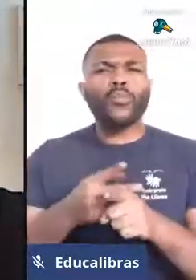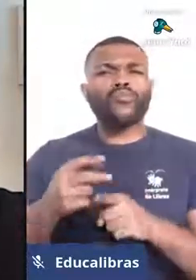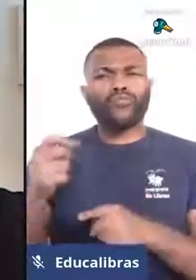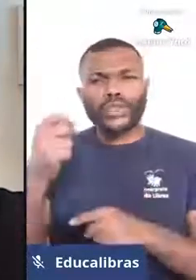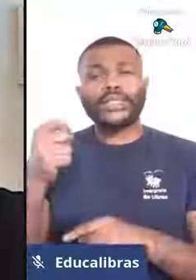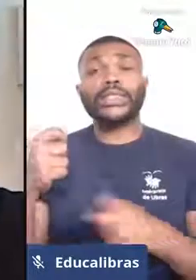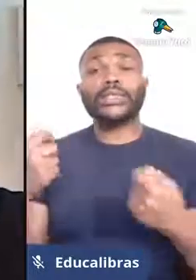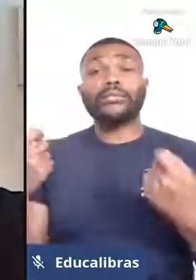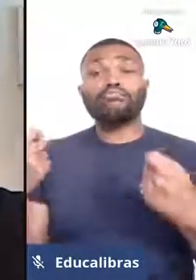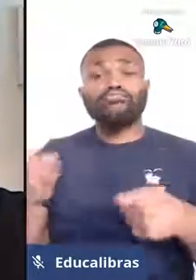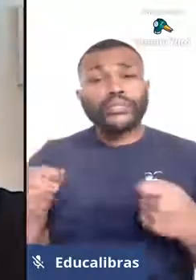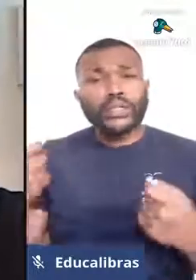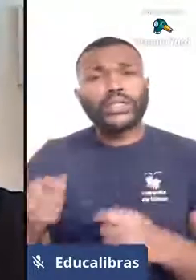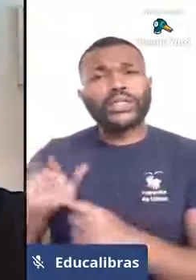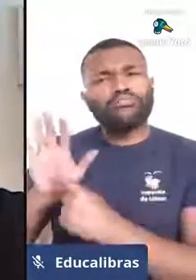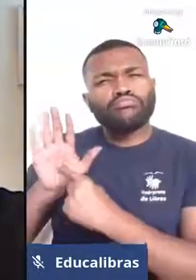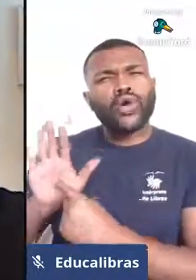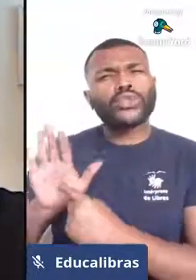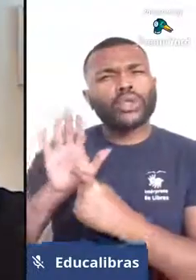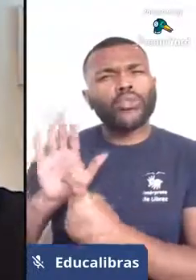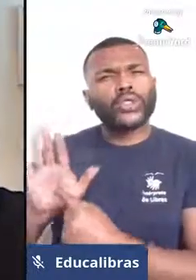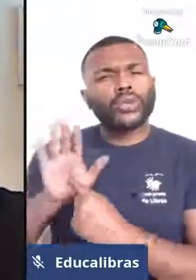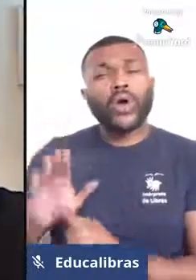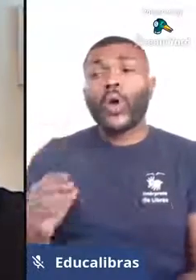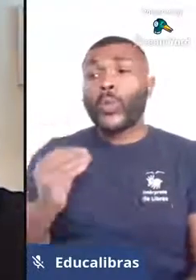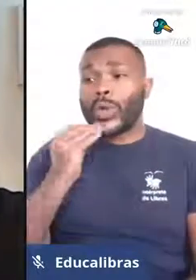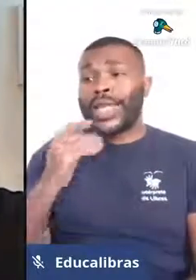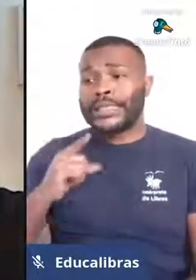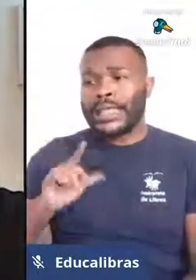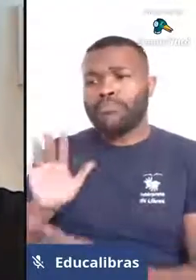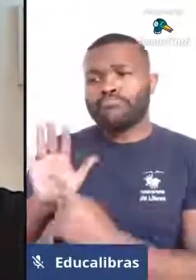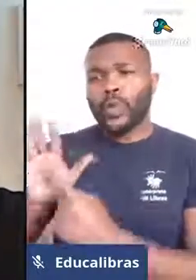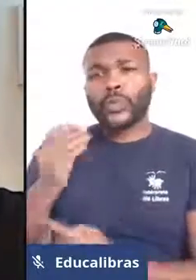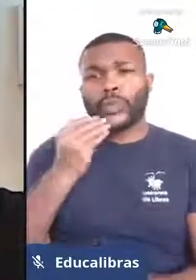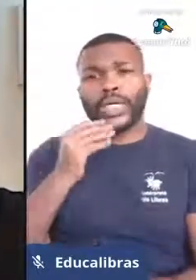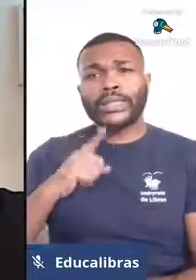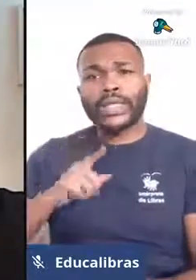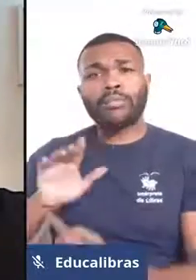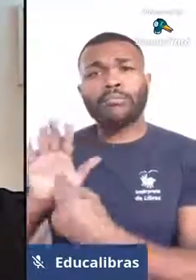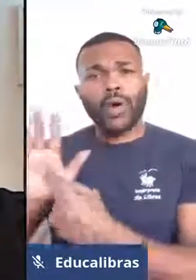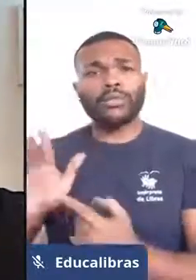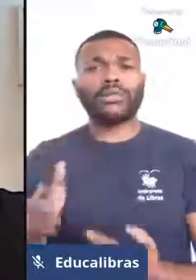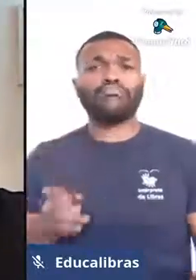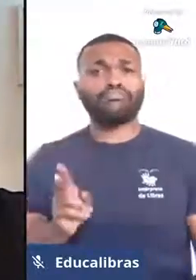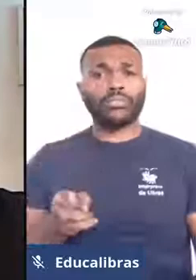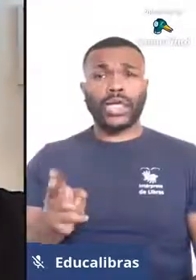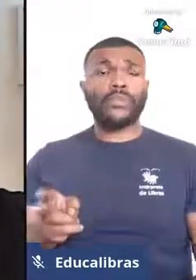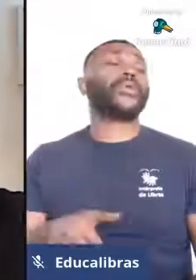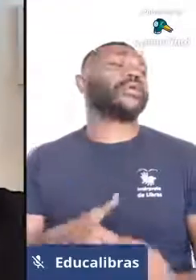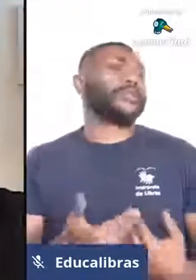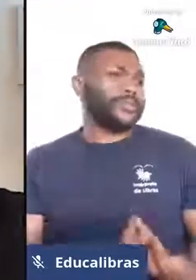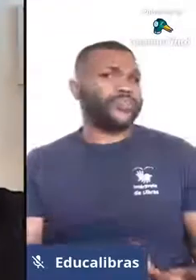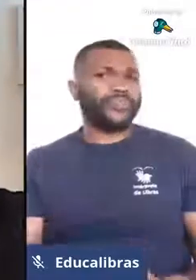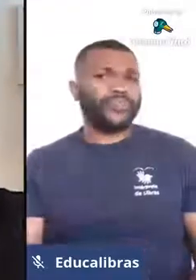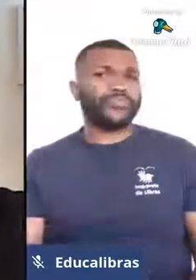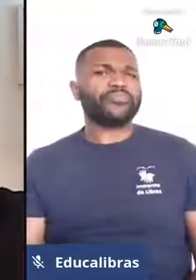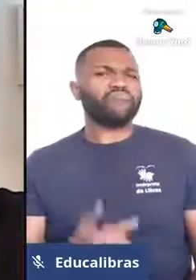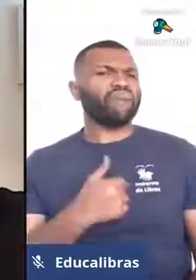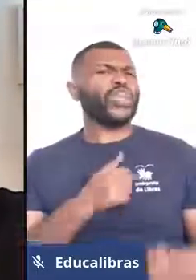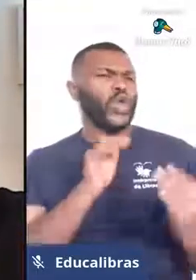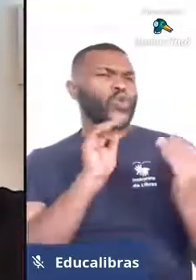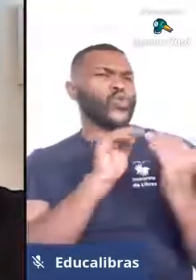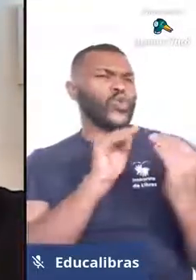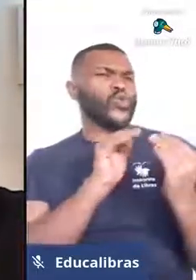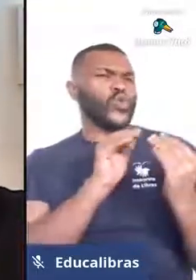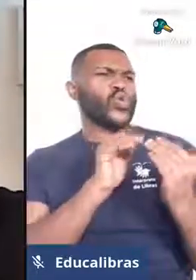em todas as oportunidades possíveis. Não tem dúvida. Não é isso? Mas tem outras, eu concordo com você, acho que